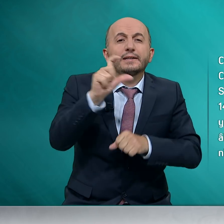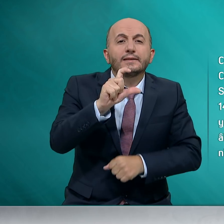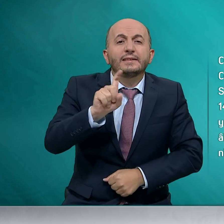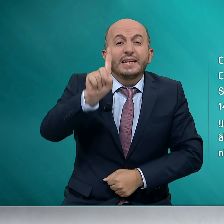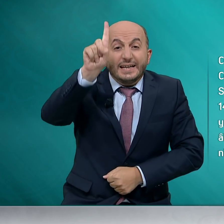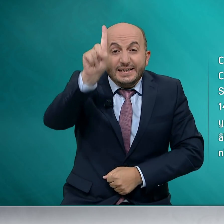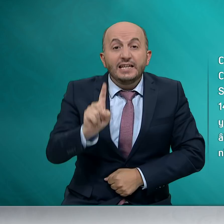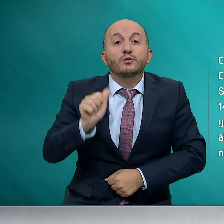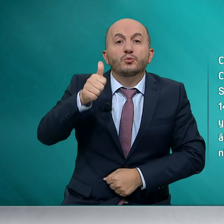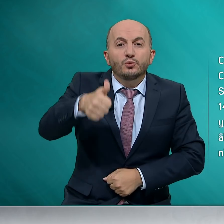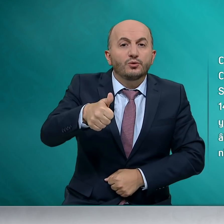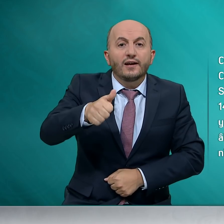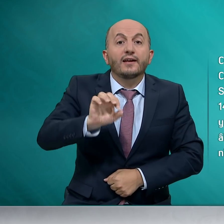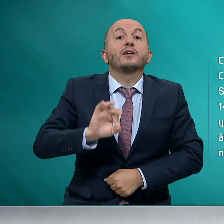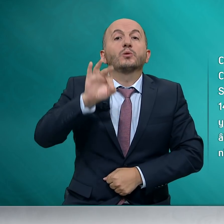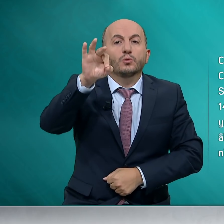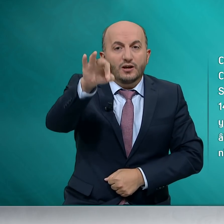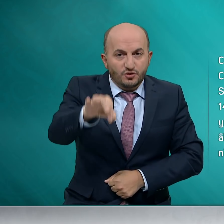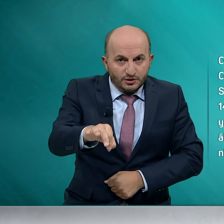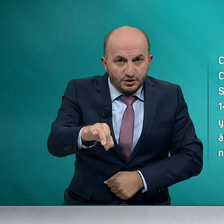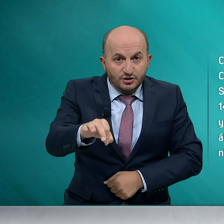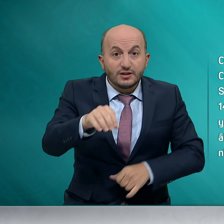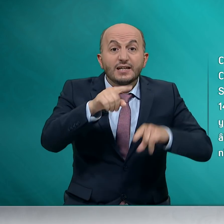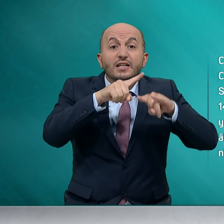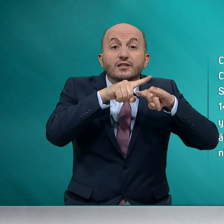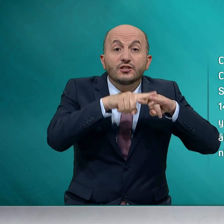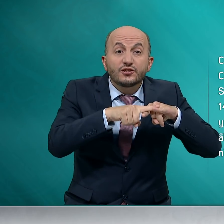ayının ilk gününe ulaşmış, Hicri